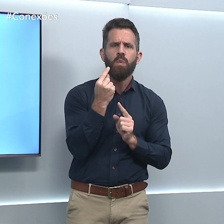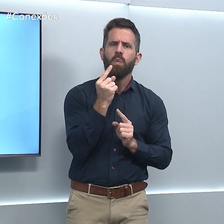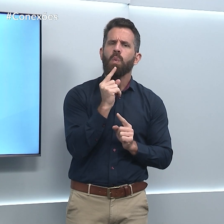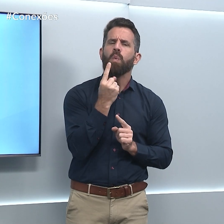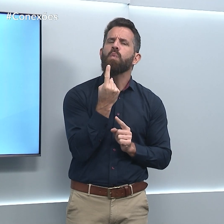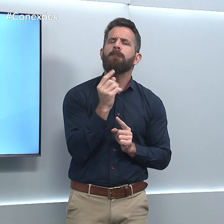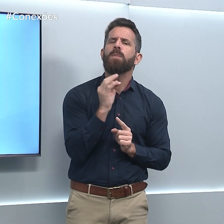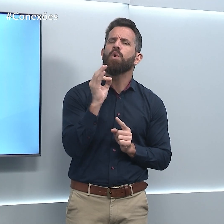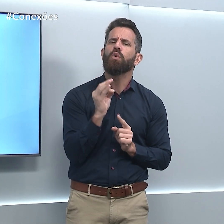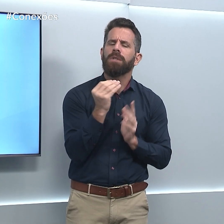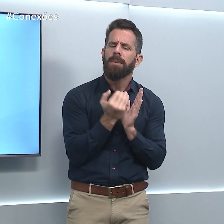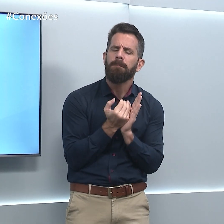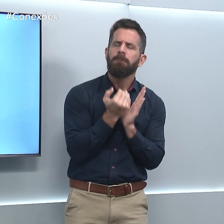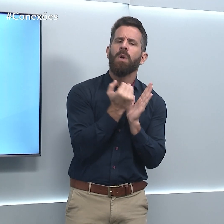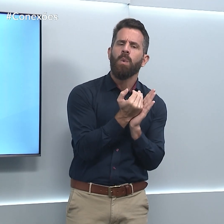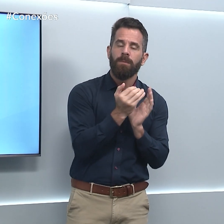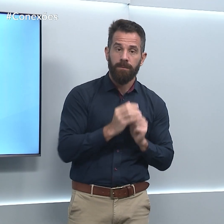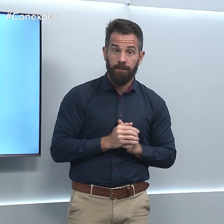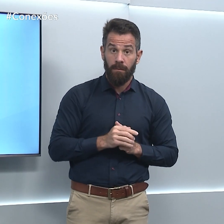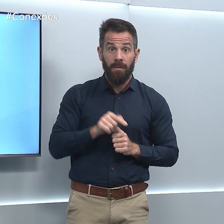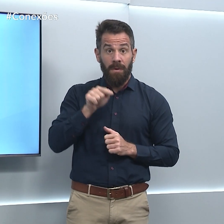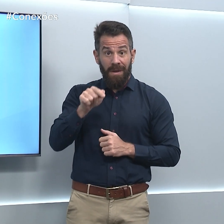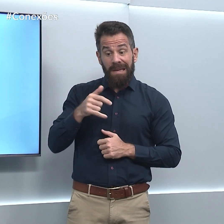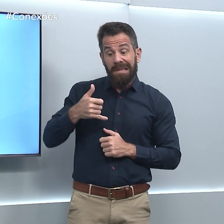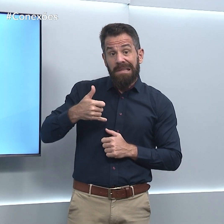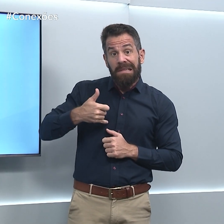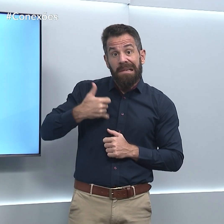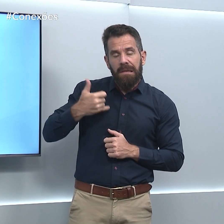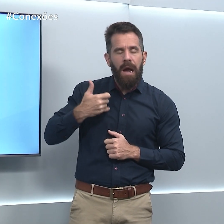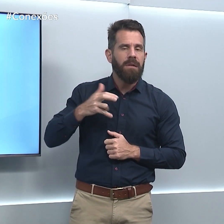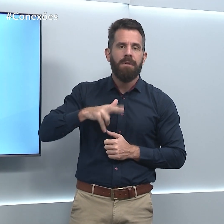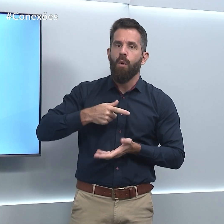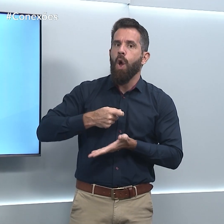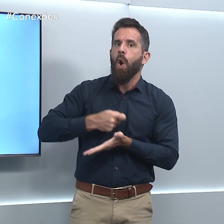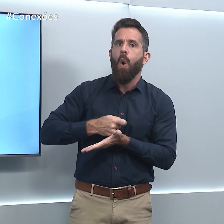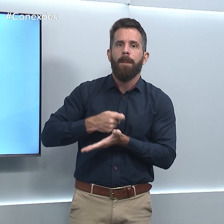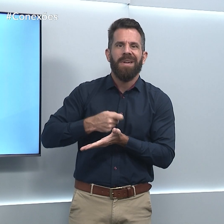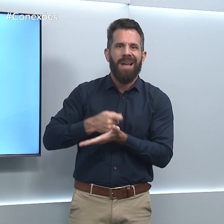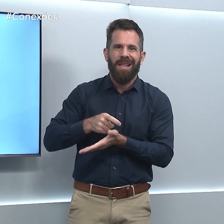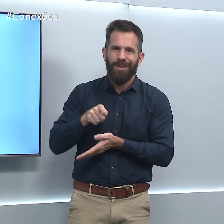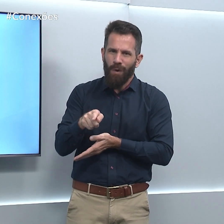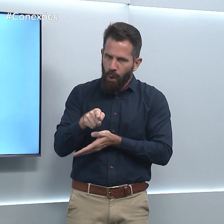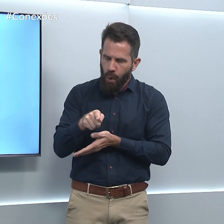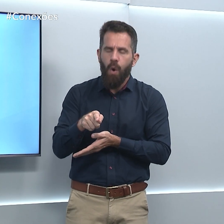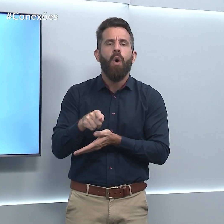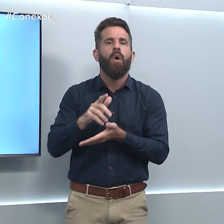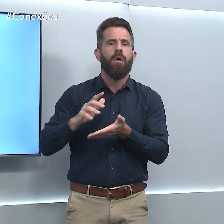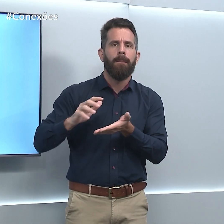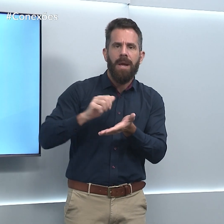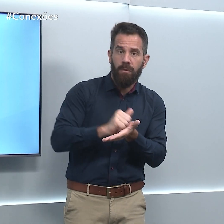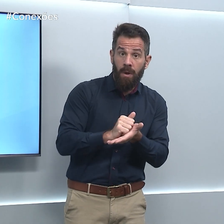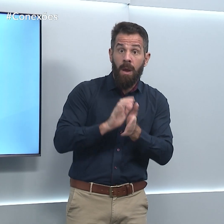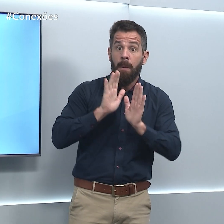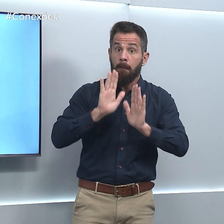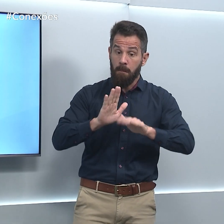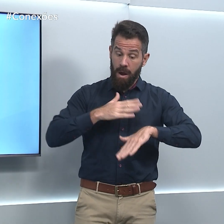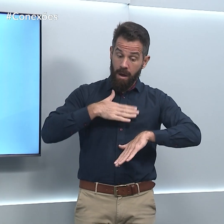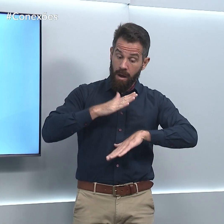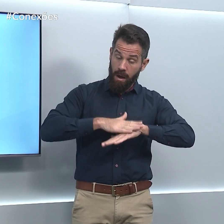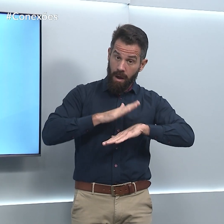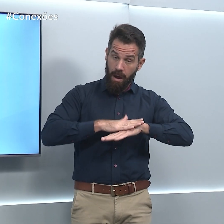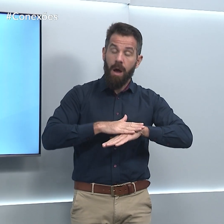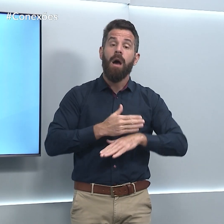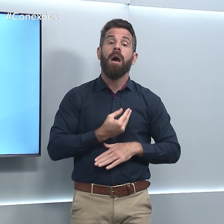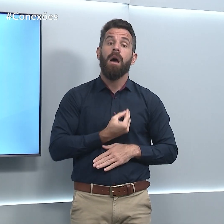Matricular alunos nessa idade em creches não é obrigatório no Brasil, mas é dever do Estado garantir que